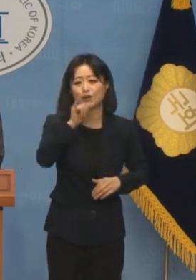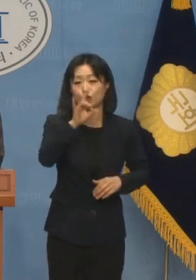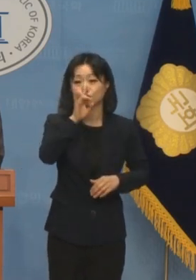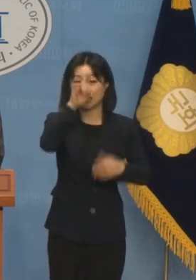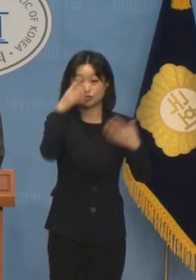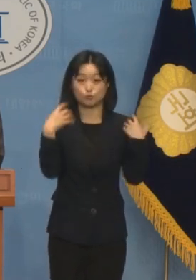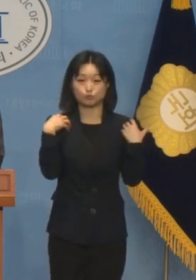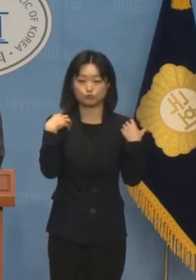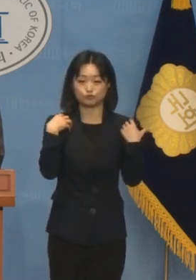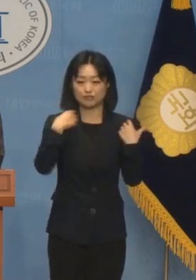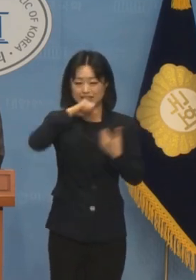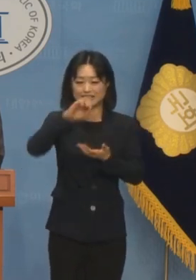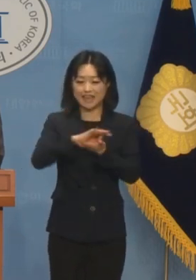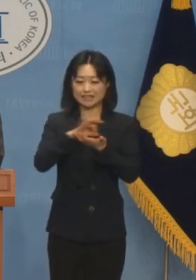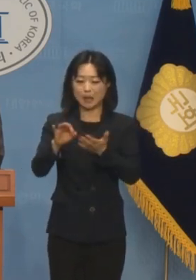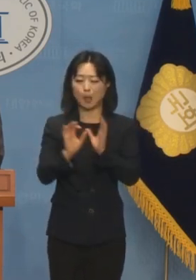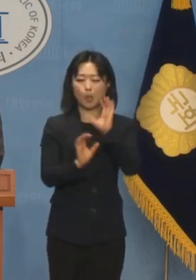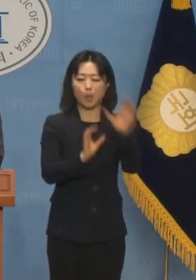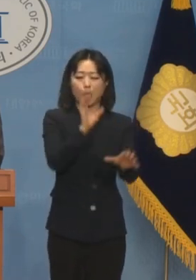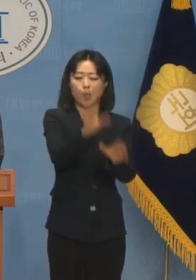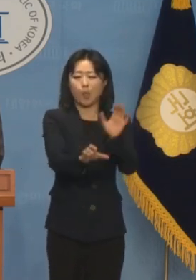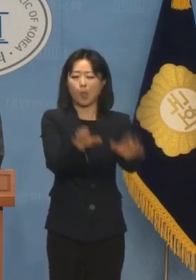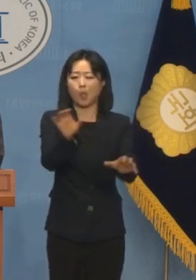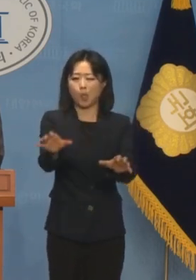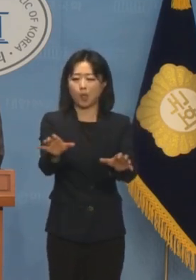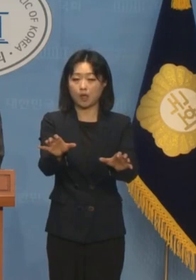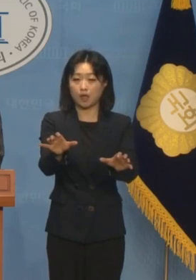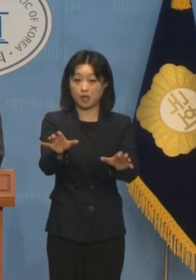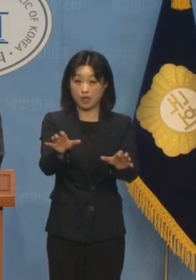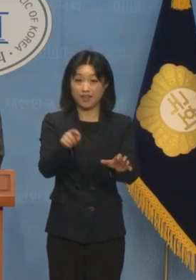중앙정부가 예산 부담을 지자체로 떠넘기기 때문입니다.